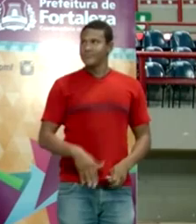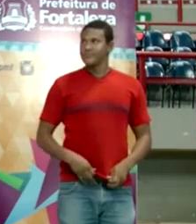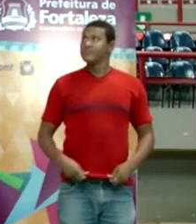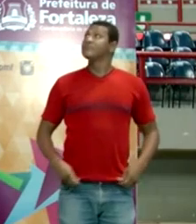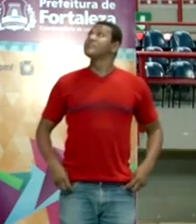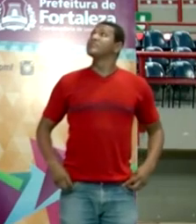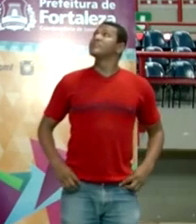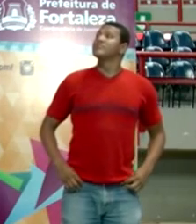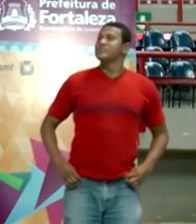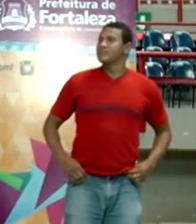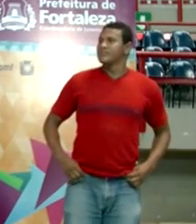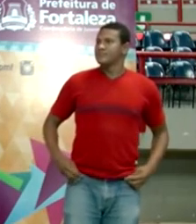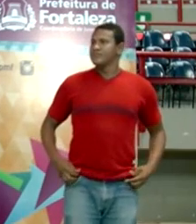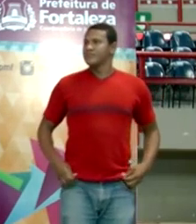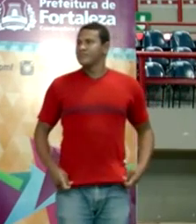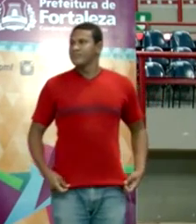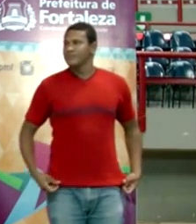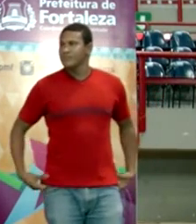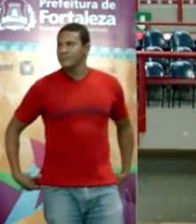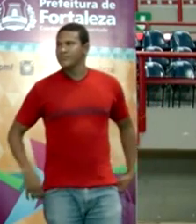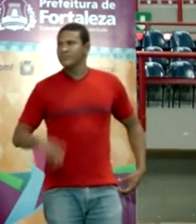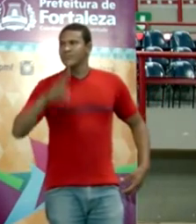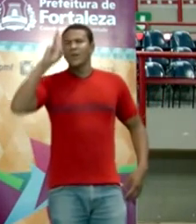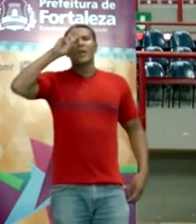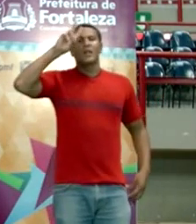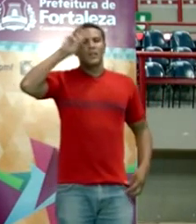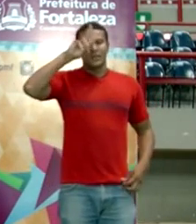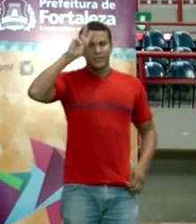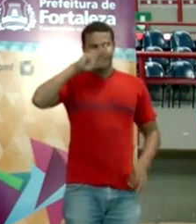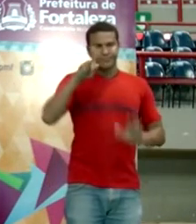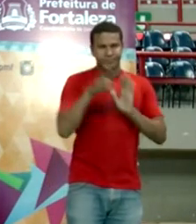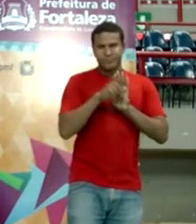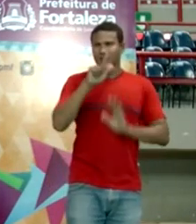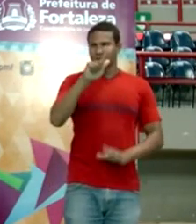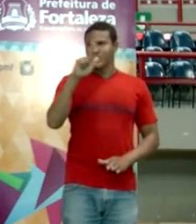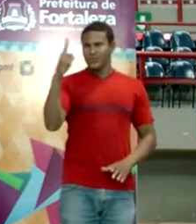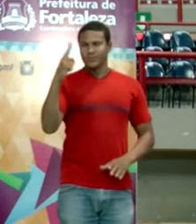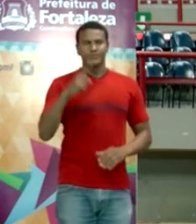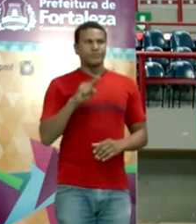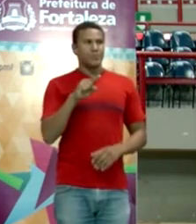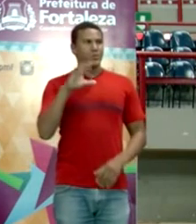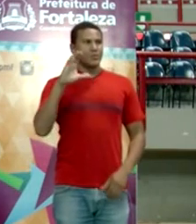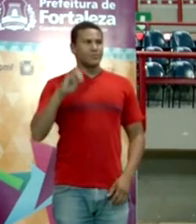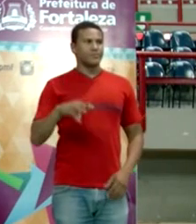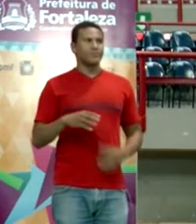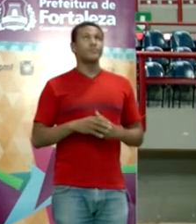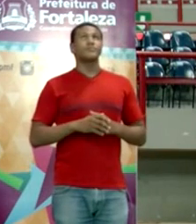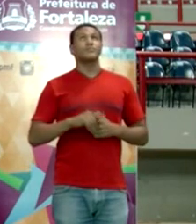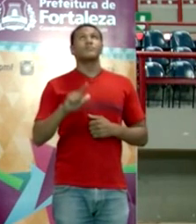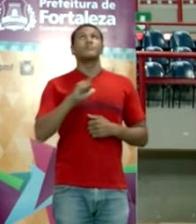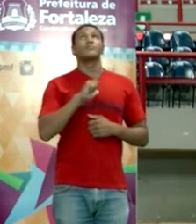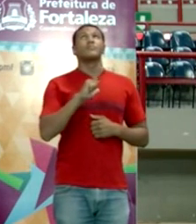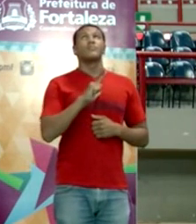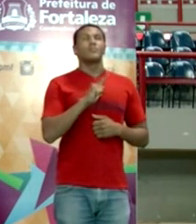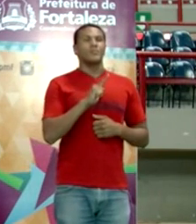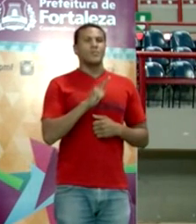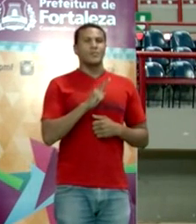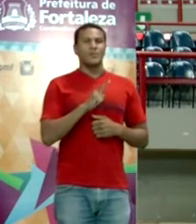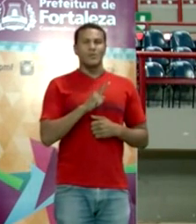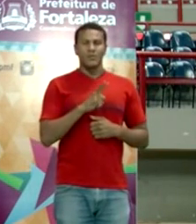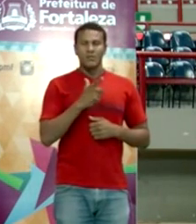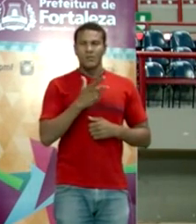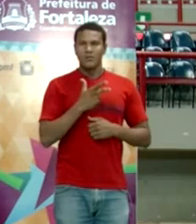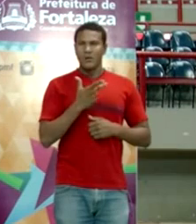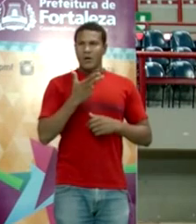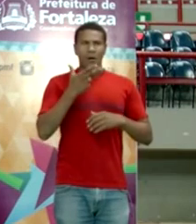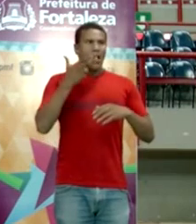ler esse texto aí, vai, que é do G1.com. Assaltantes roubam no ABC